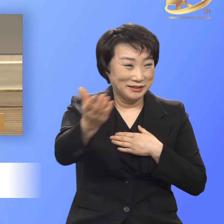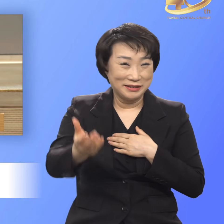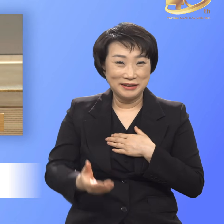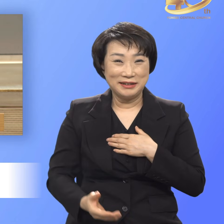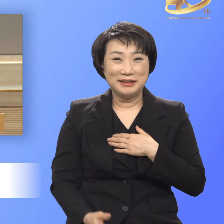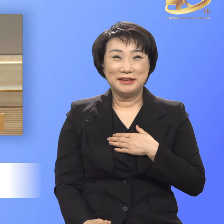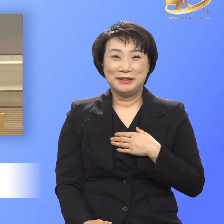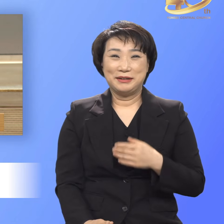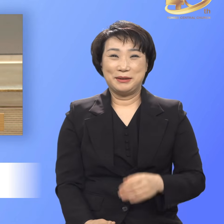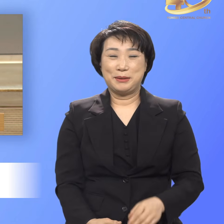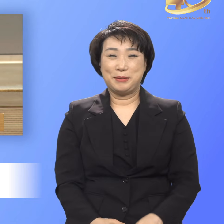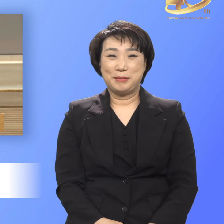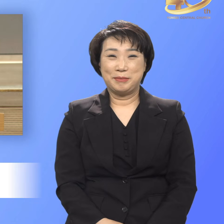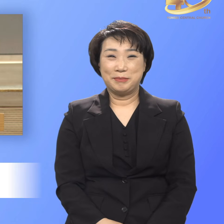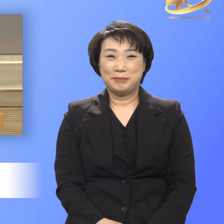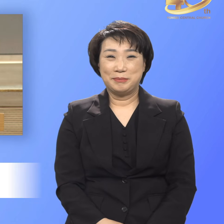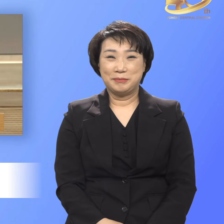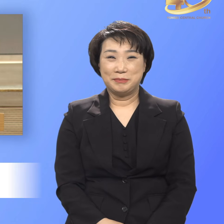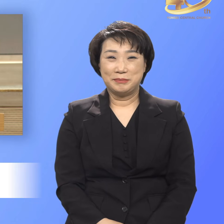자, 잘 들어봐.